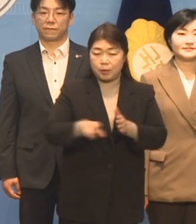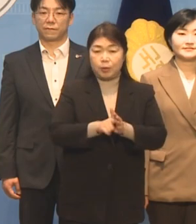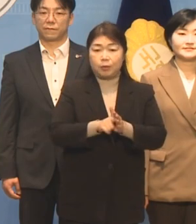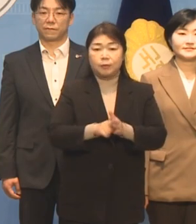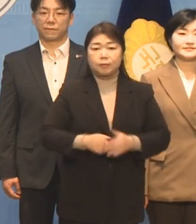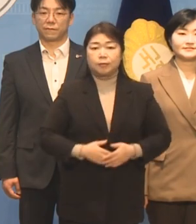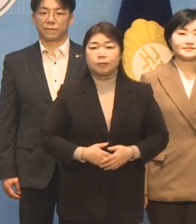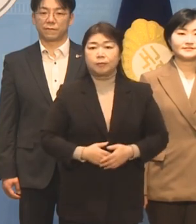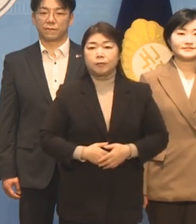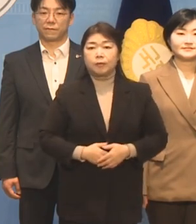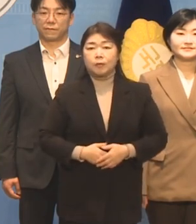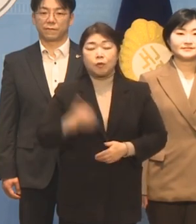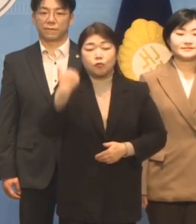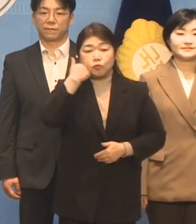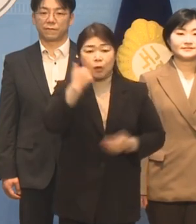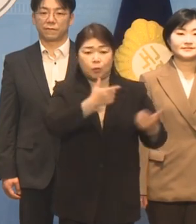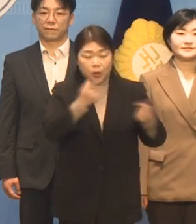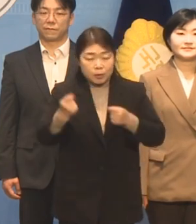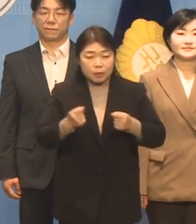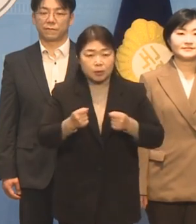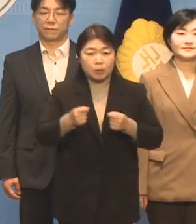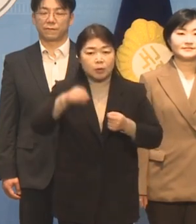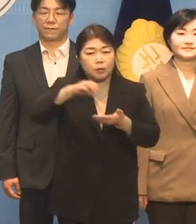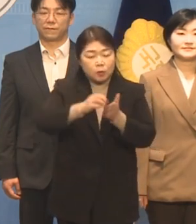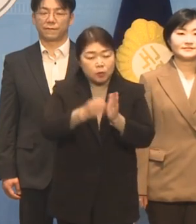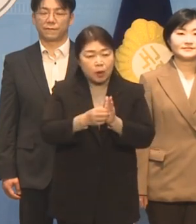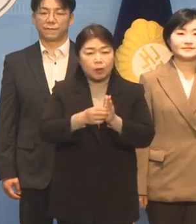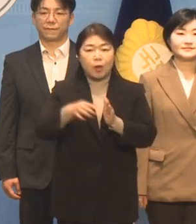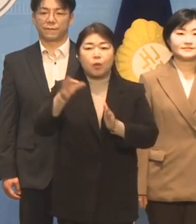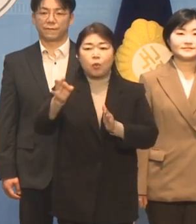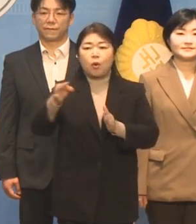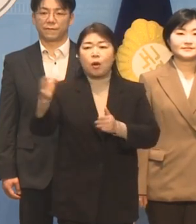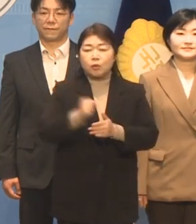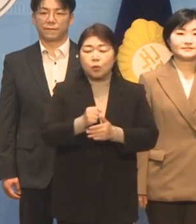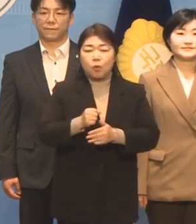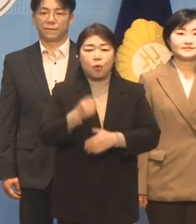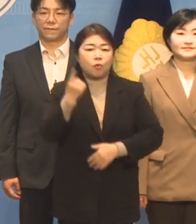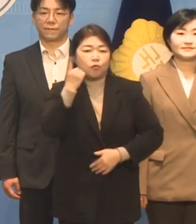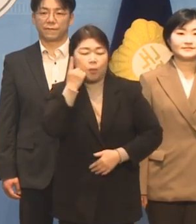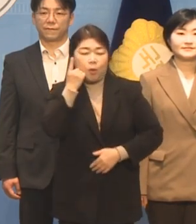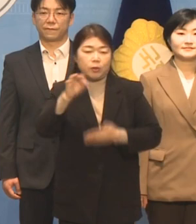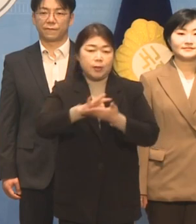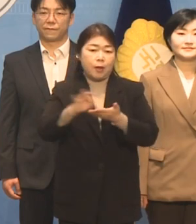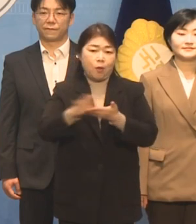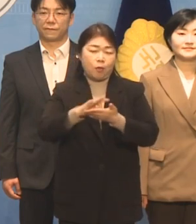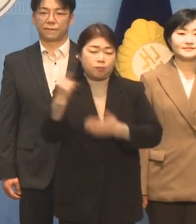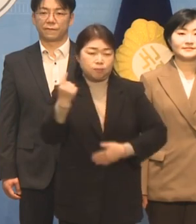보편적 역무란 누구나 적정 가격으로 통신의 권리를 누릴 수 있도록